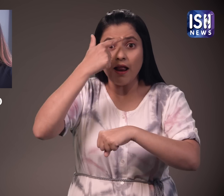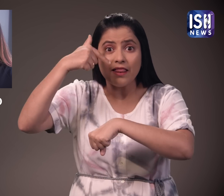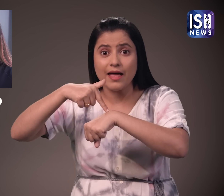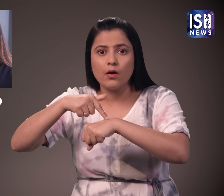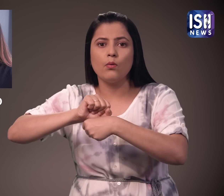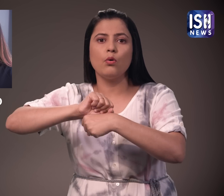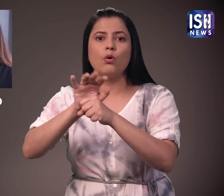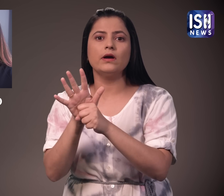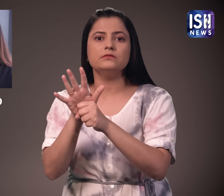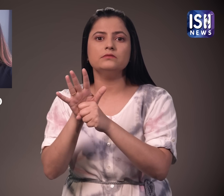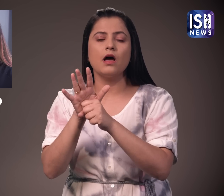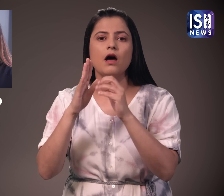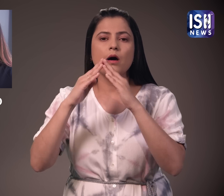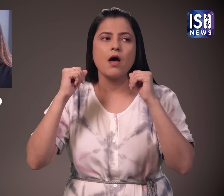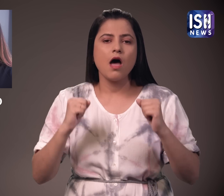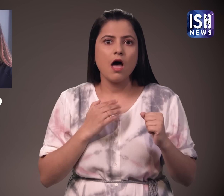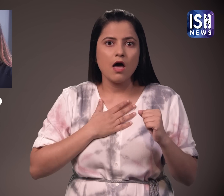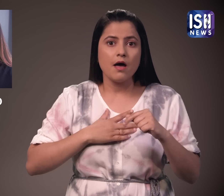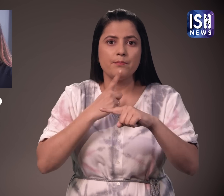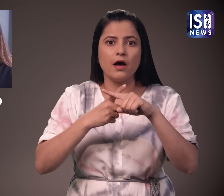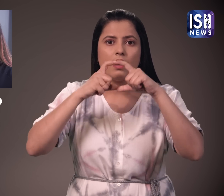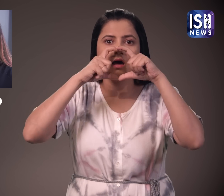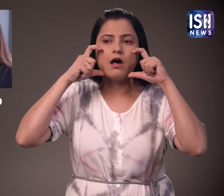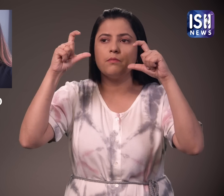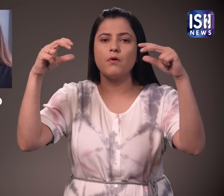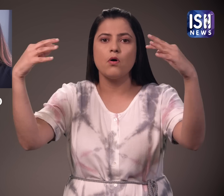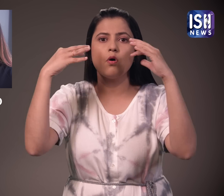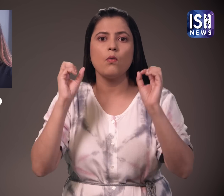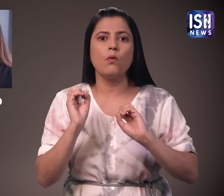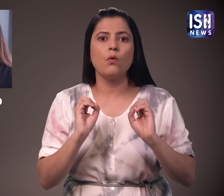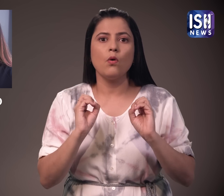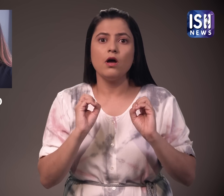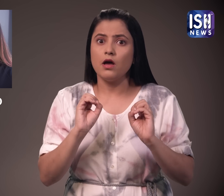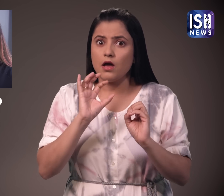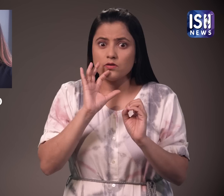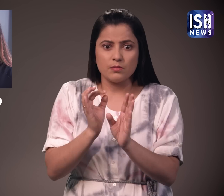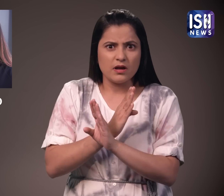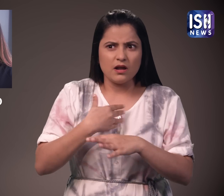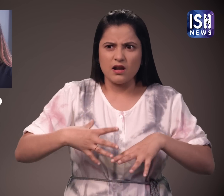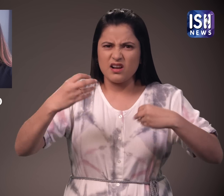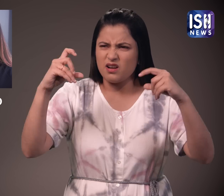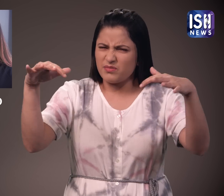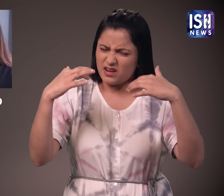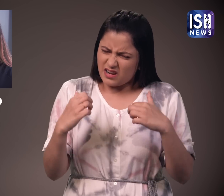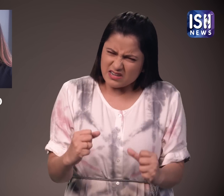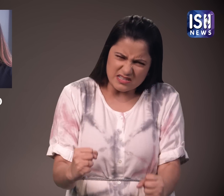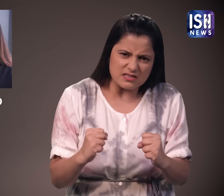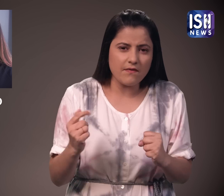सहयोग से कोविट महामारी का समय था और वह घर पर थी और उसे बाहर मास्क पहनना पड़ता था लेकिन इससे पहले उसे